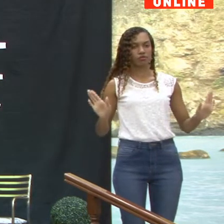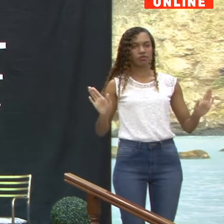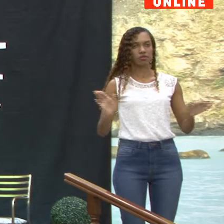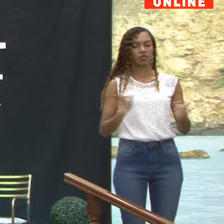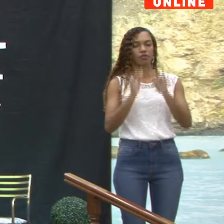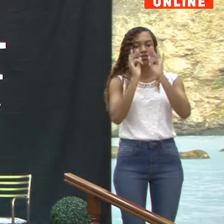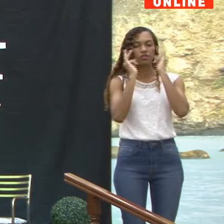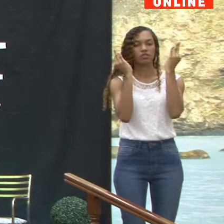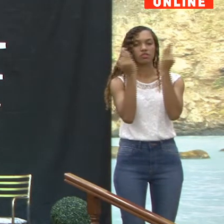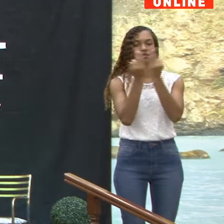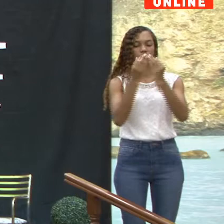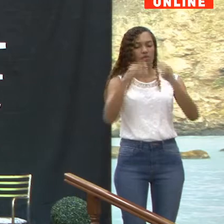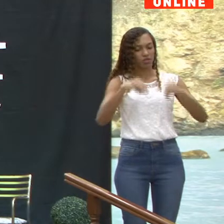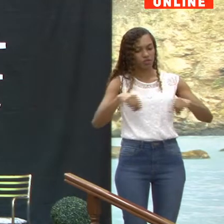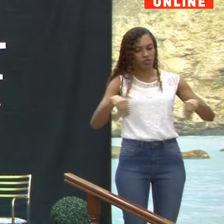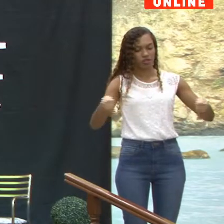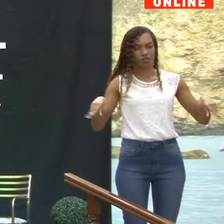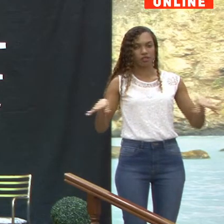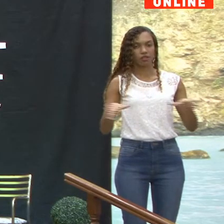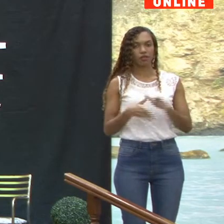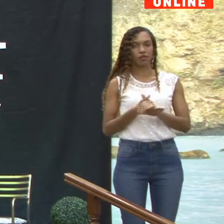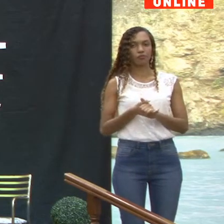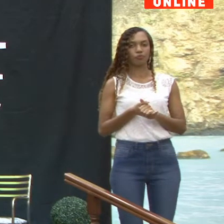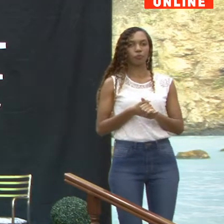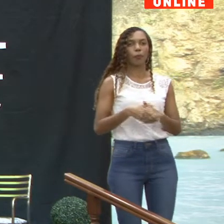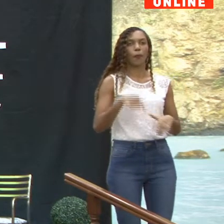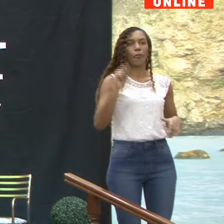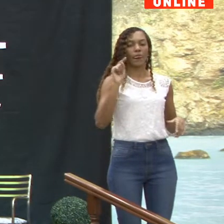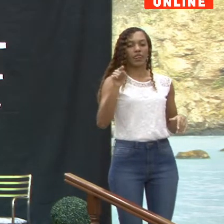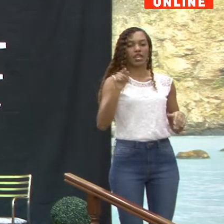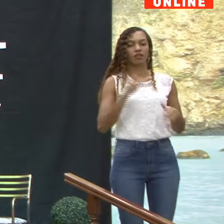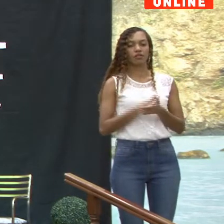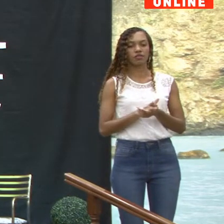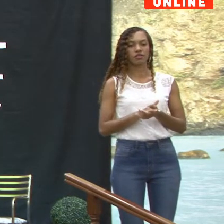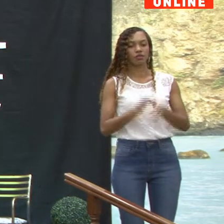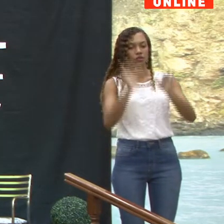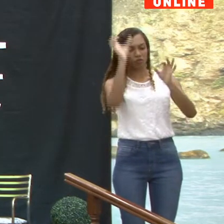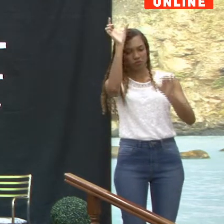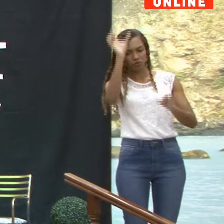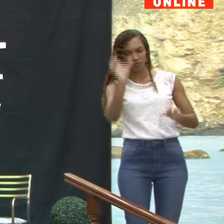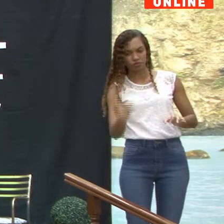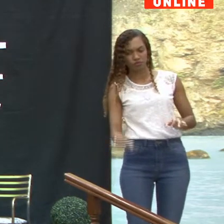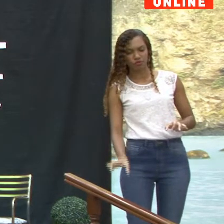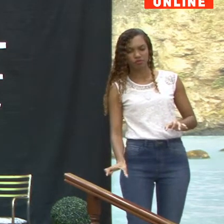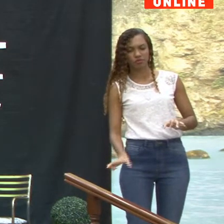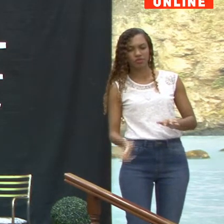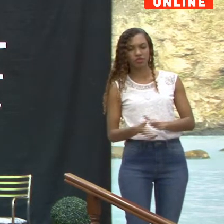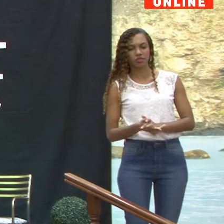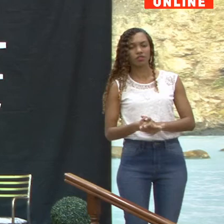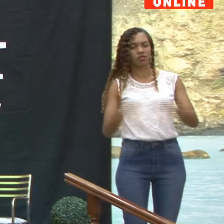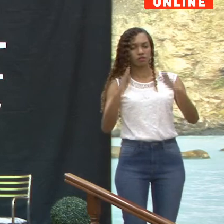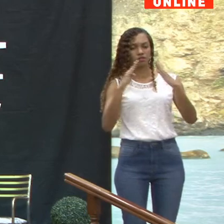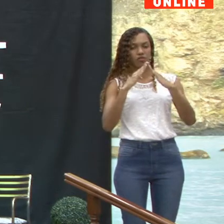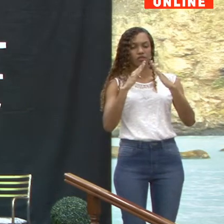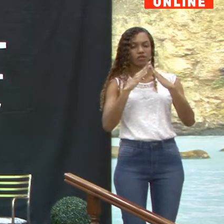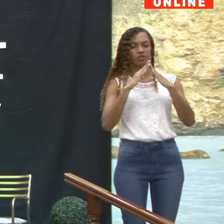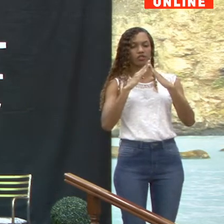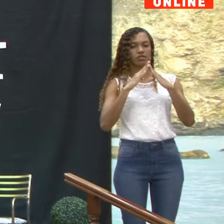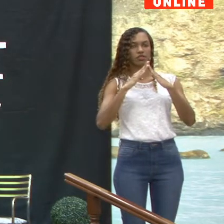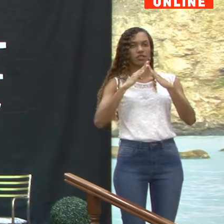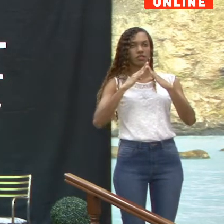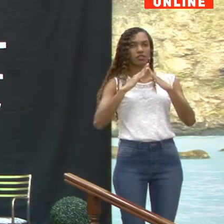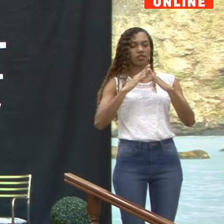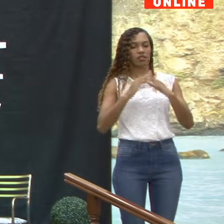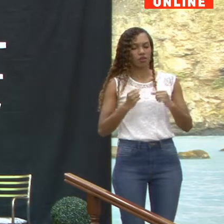desta promessa. E você, como pilar, que você crie forças no Senhor.